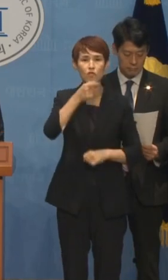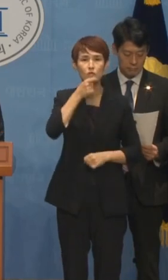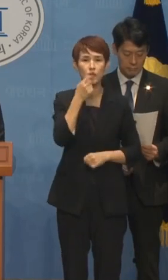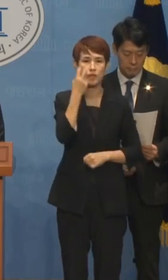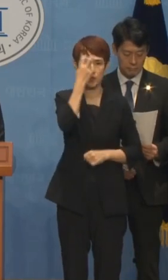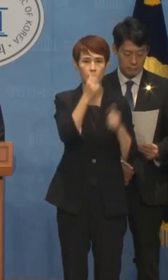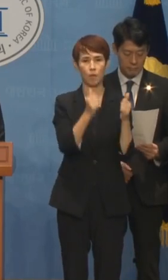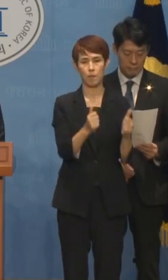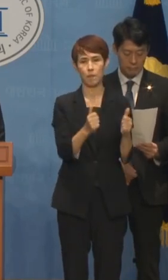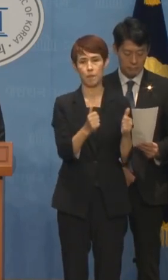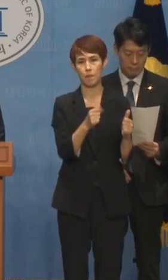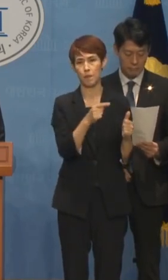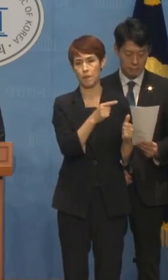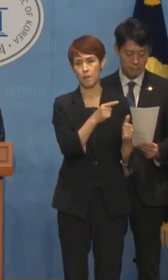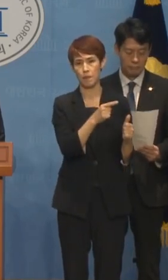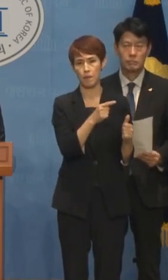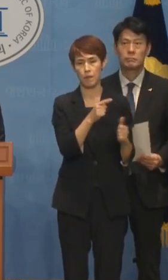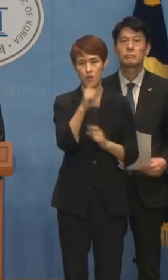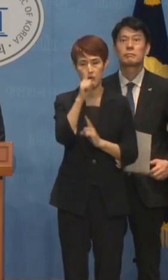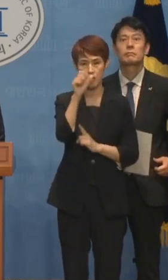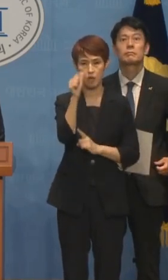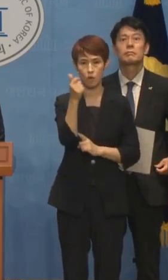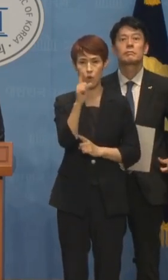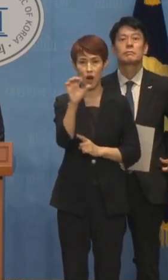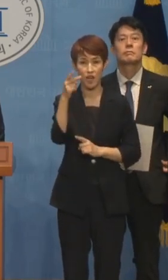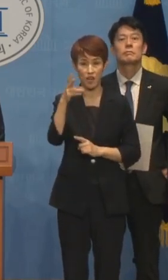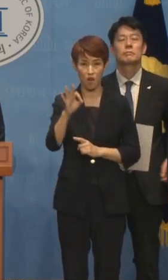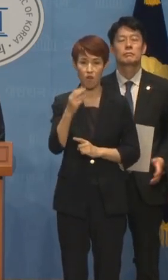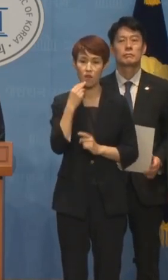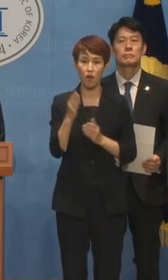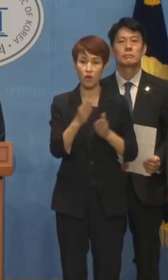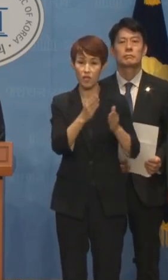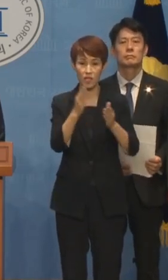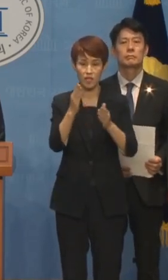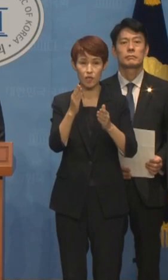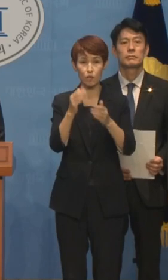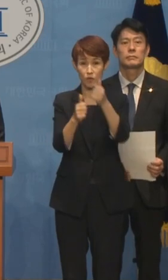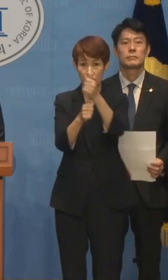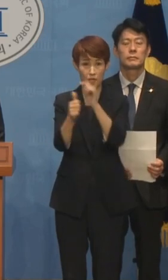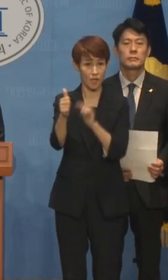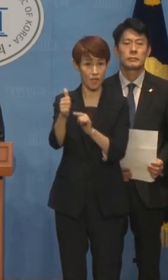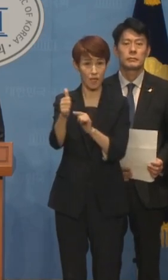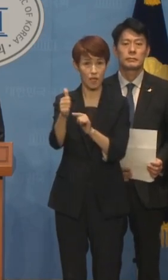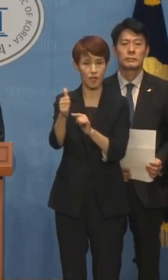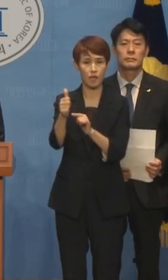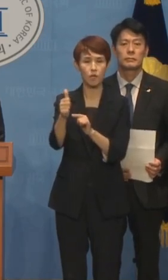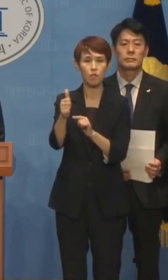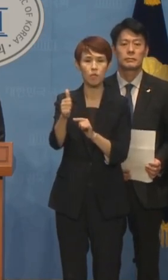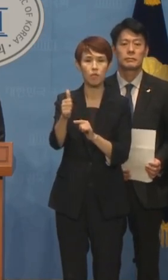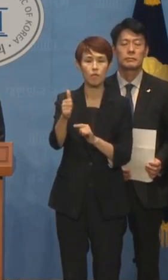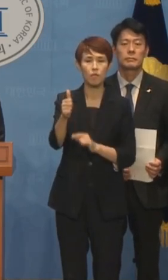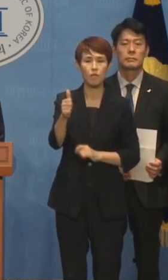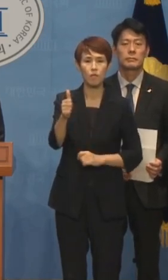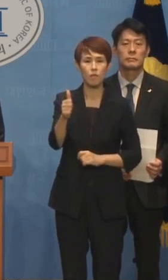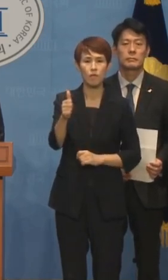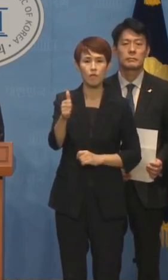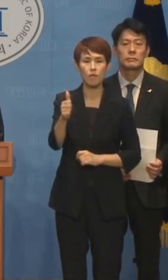수원지검이 이화영 전 경기부지사에 대해서 이재명 대표에